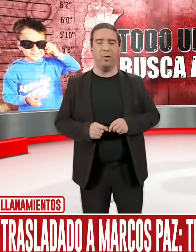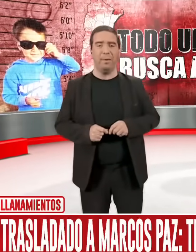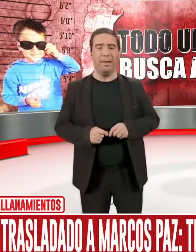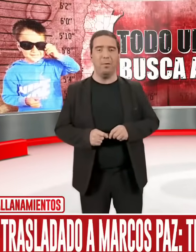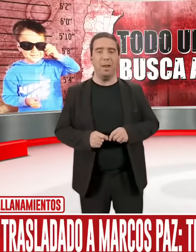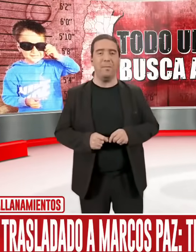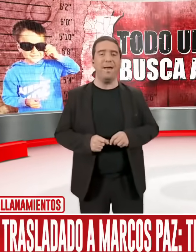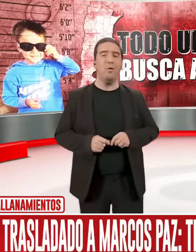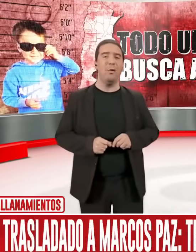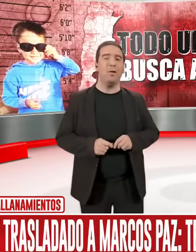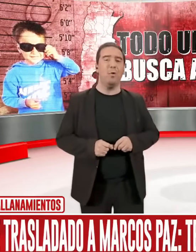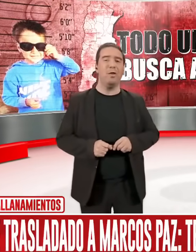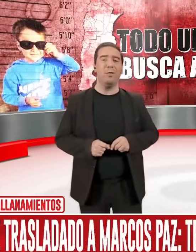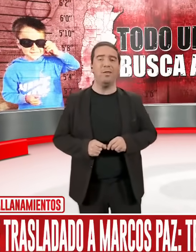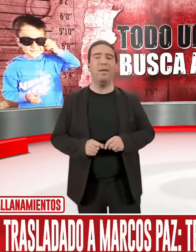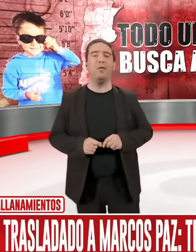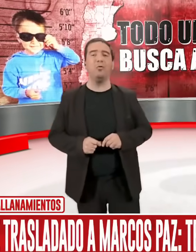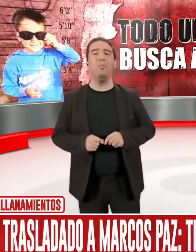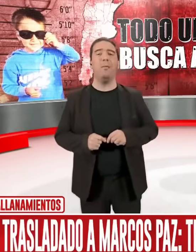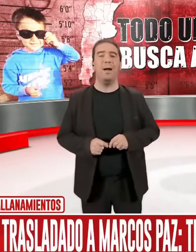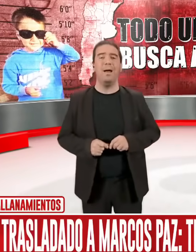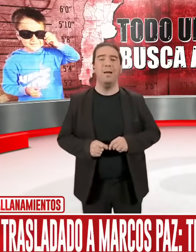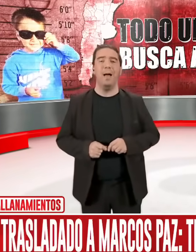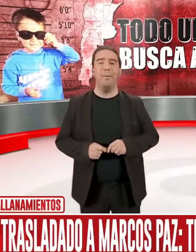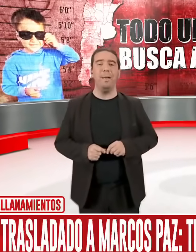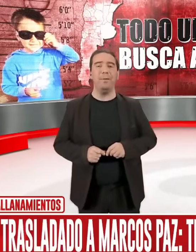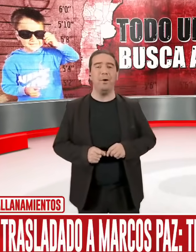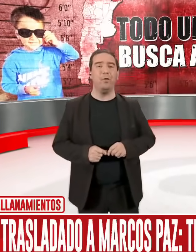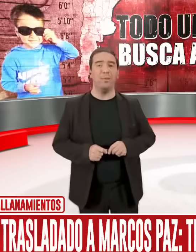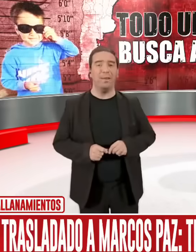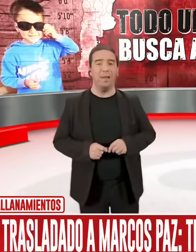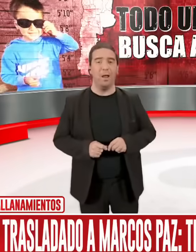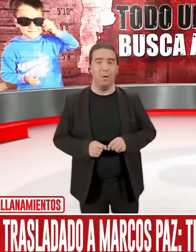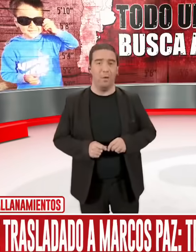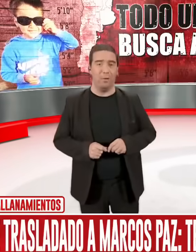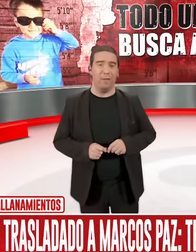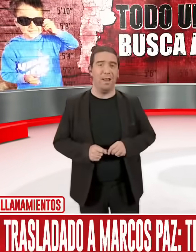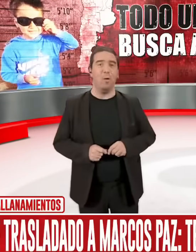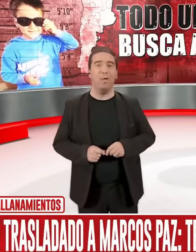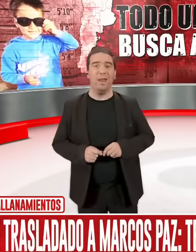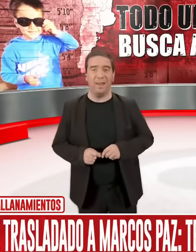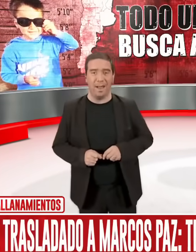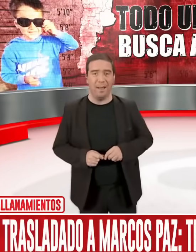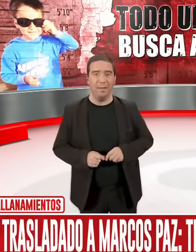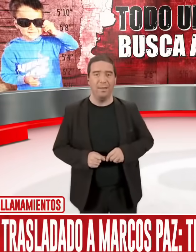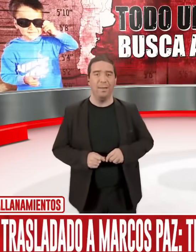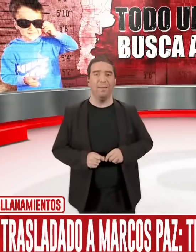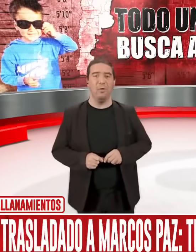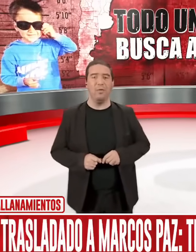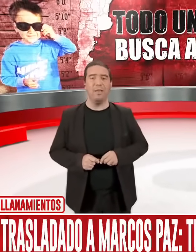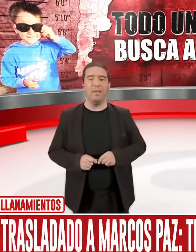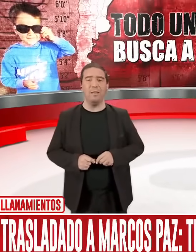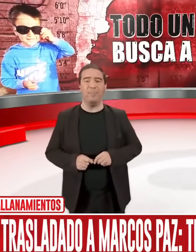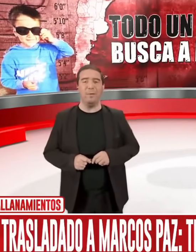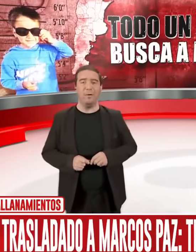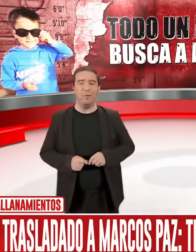dijo que no se pierda Loan? ¿La mamá de Loan o quiso decir que su mamá había pedido que no se pierda Loan? O sea, la Udelina.